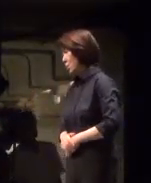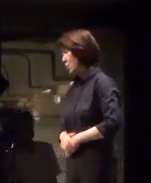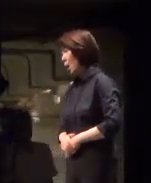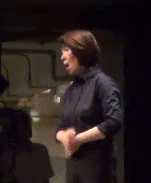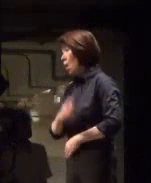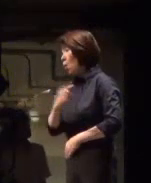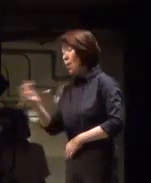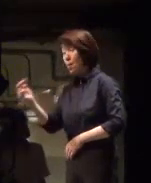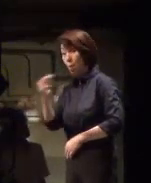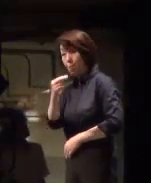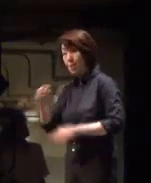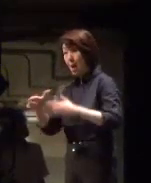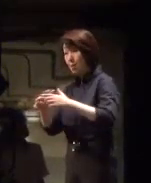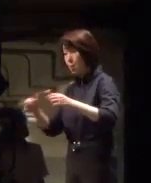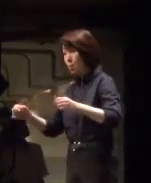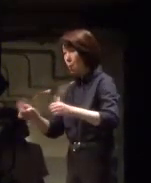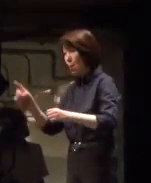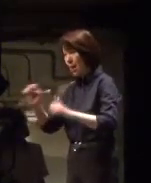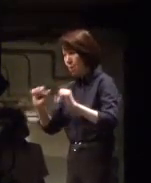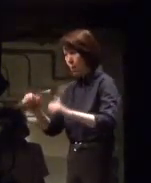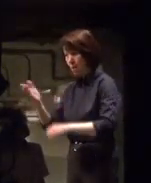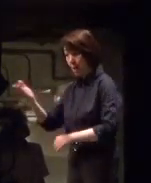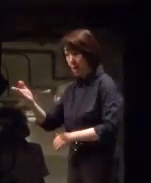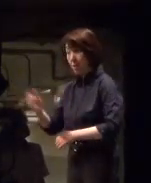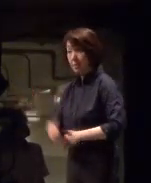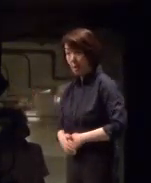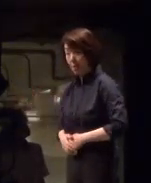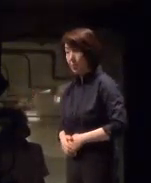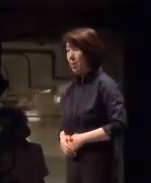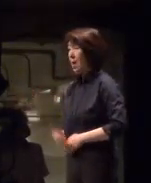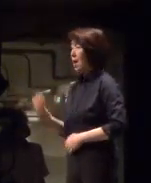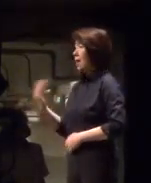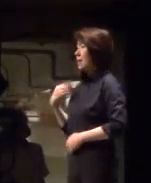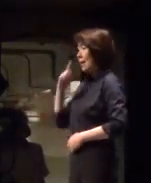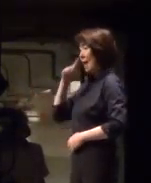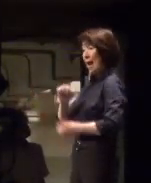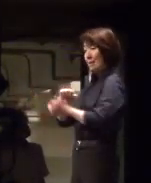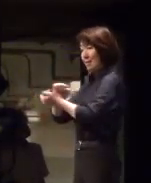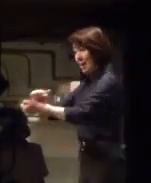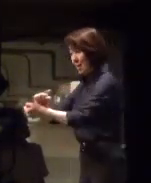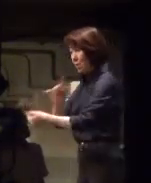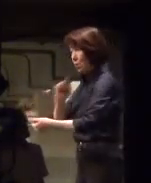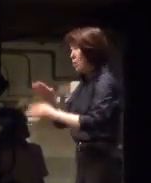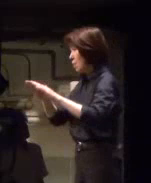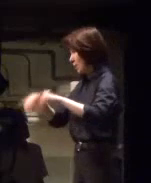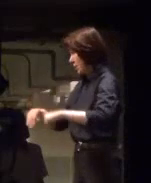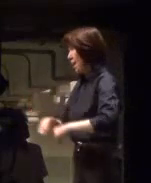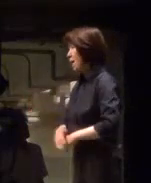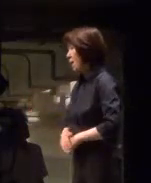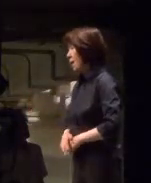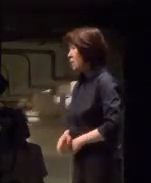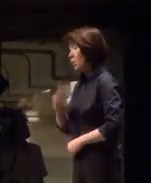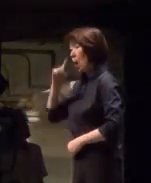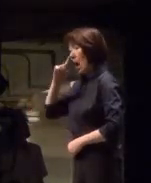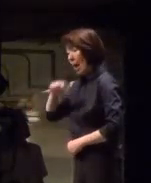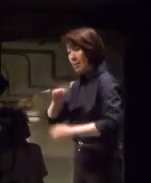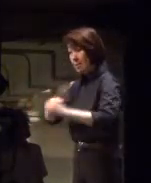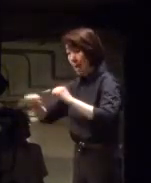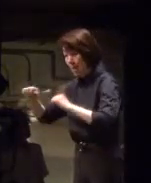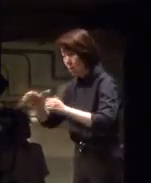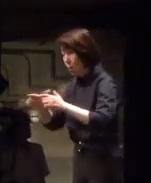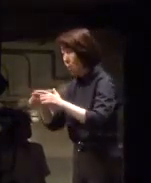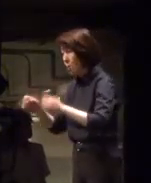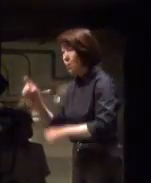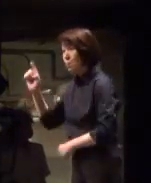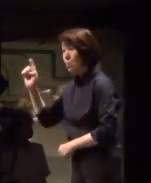それを見て日本の国は何をしたか。私は先ほど犯罪者だと呼んだわけですけれども、その犯罪者たる日本の